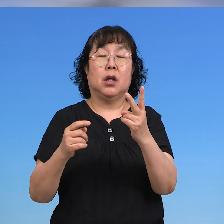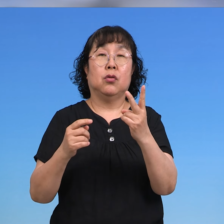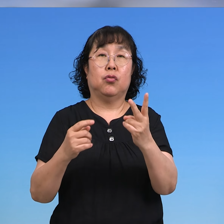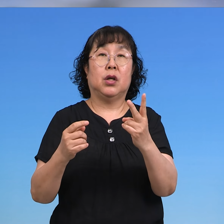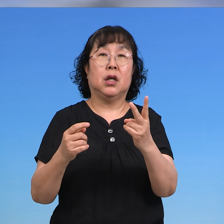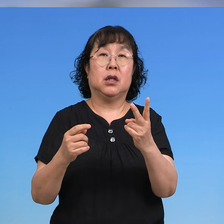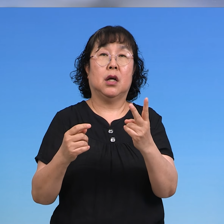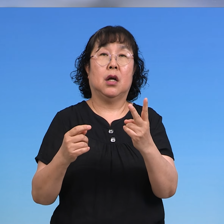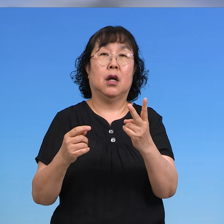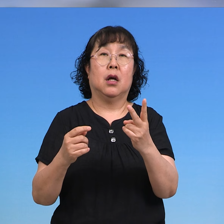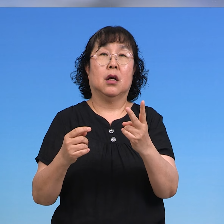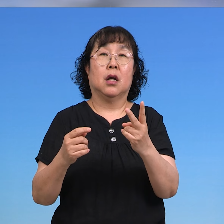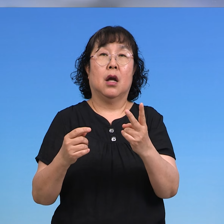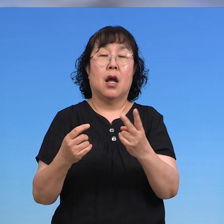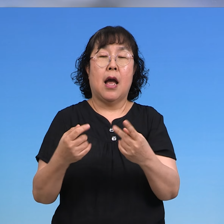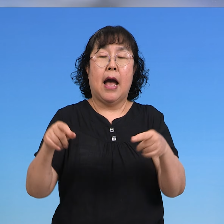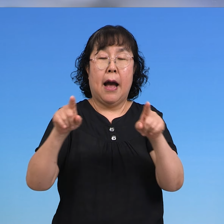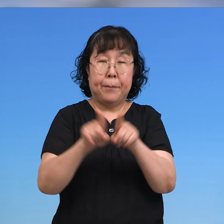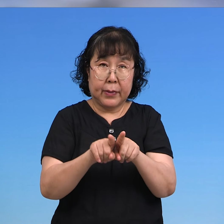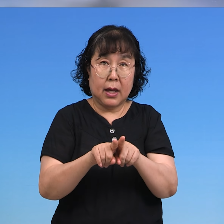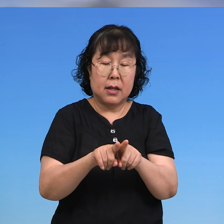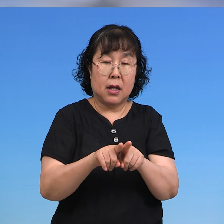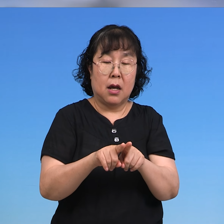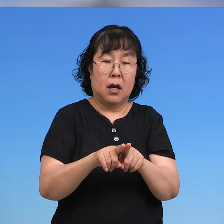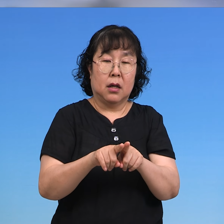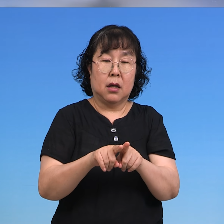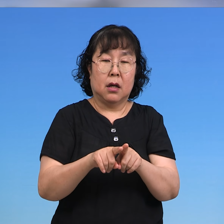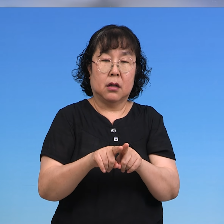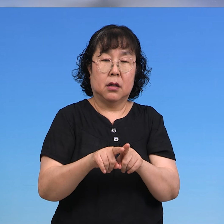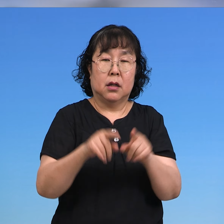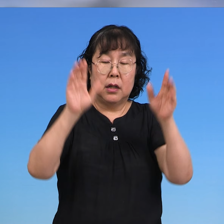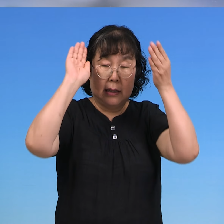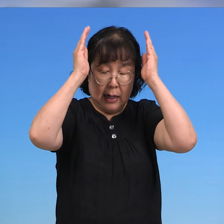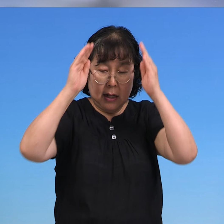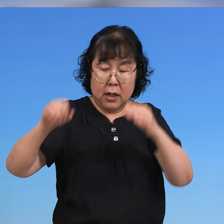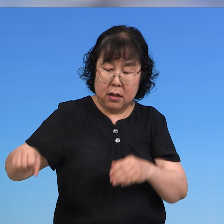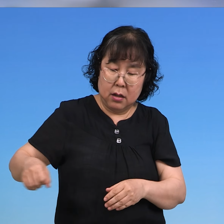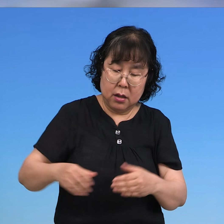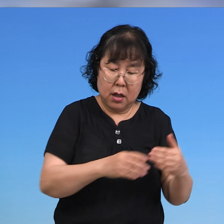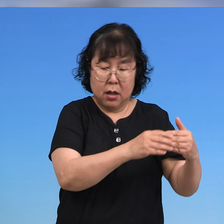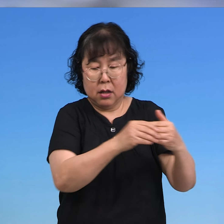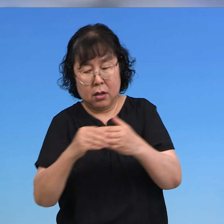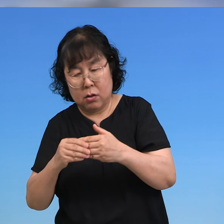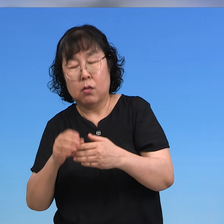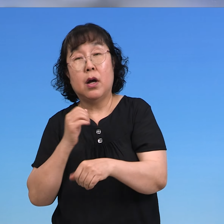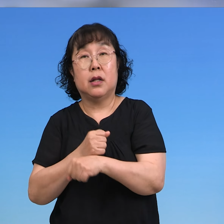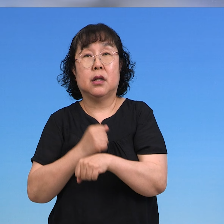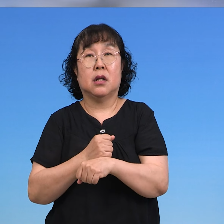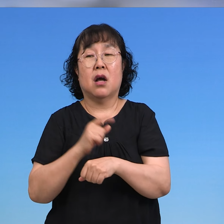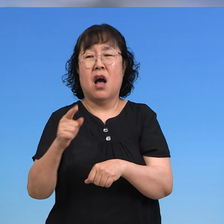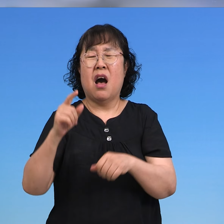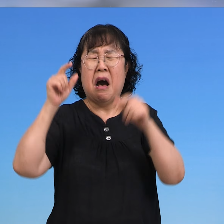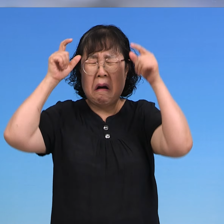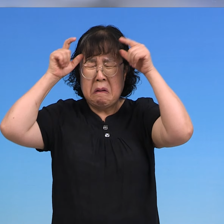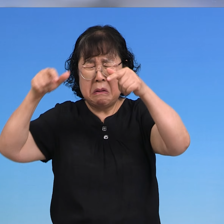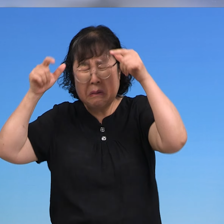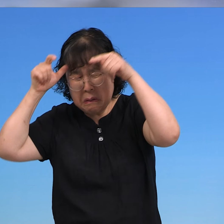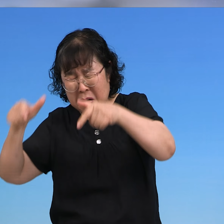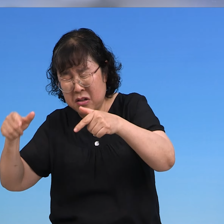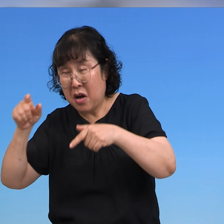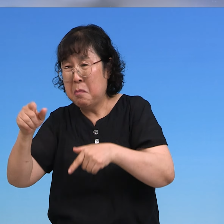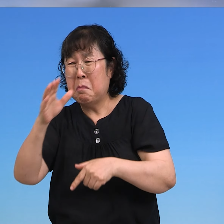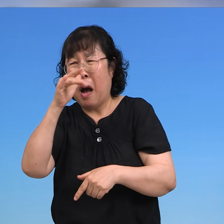타고 그냥 당나귀를 걸려서 갔는데 또 욕을 해. 저리석은 거죠. 저거 타고 가면